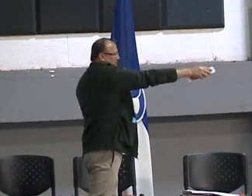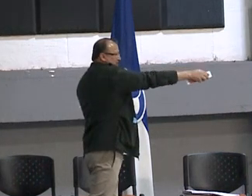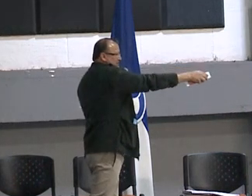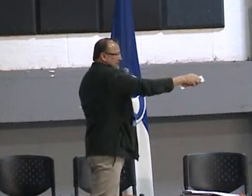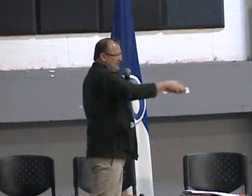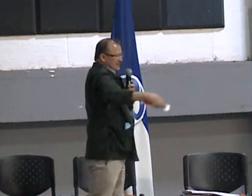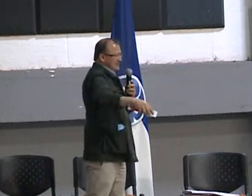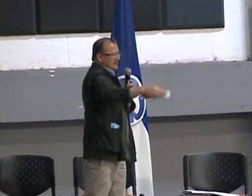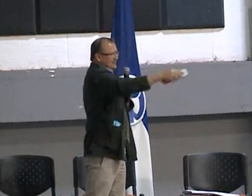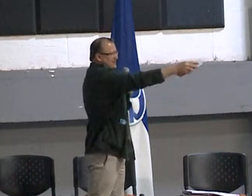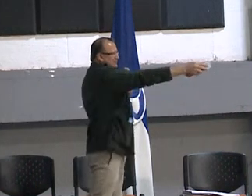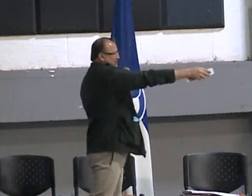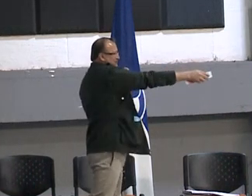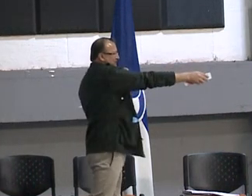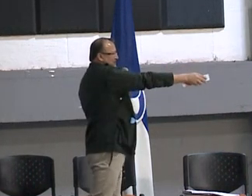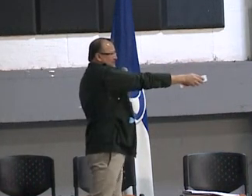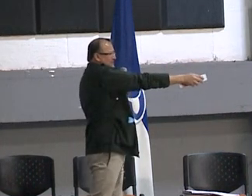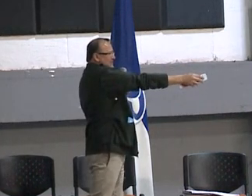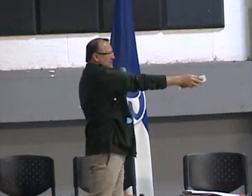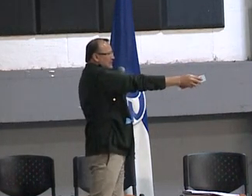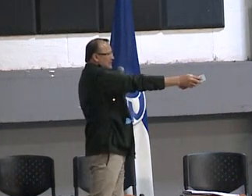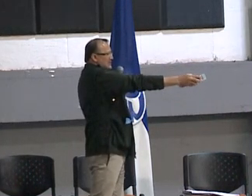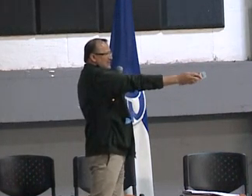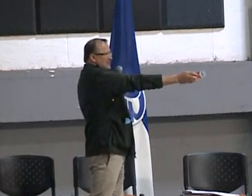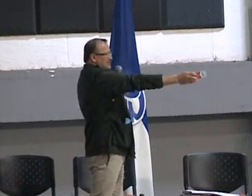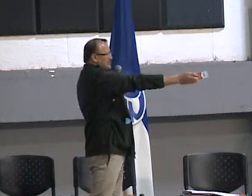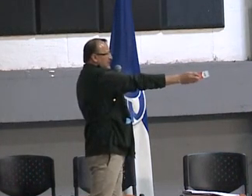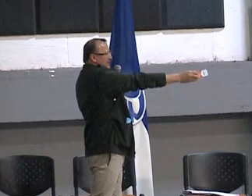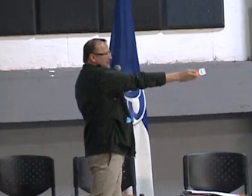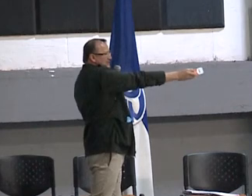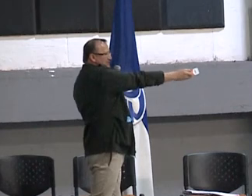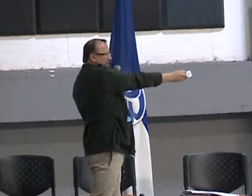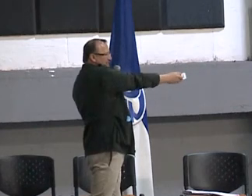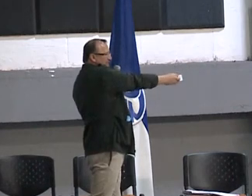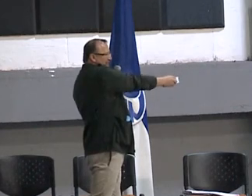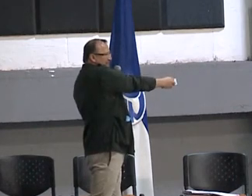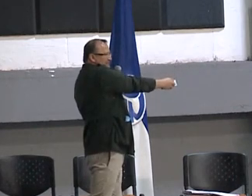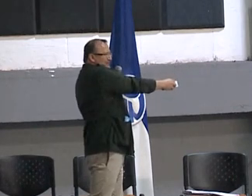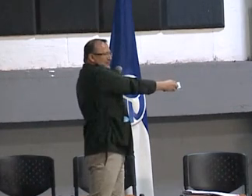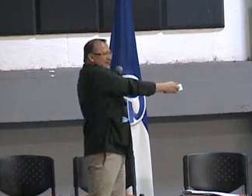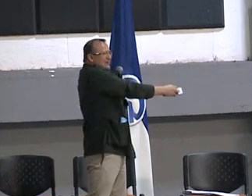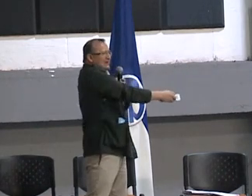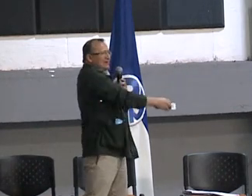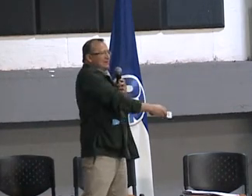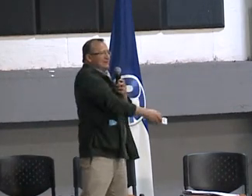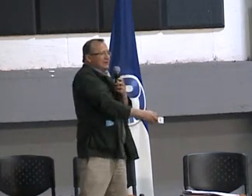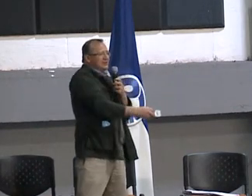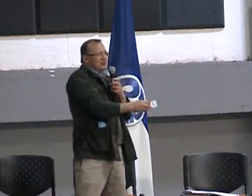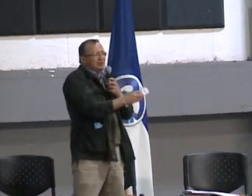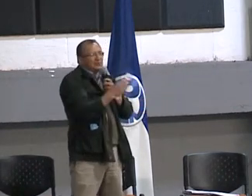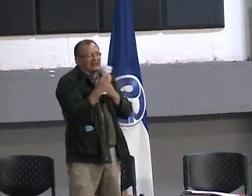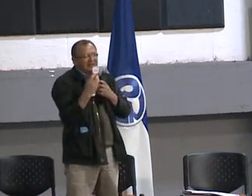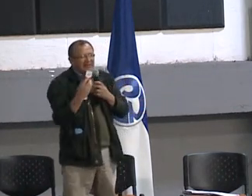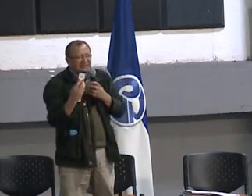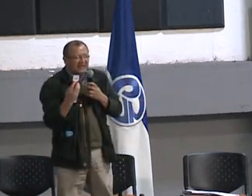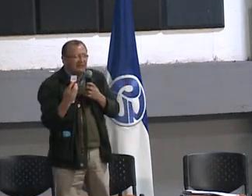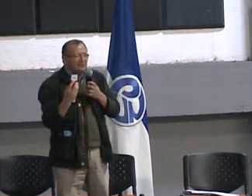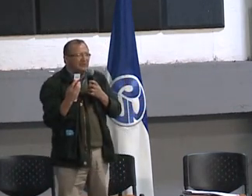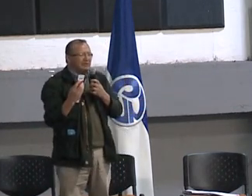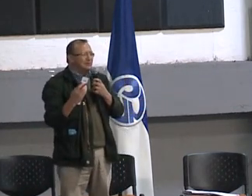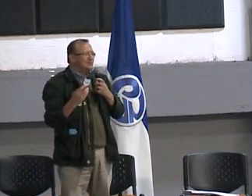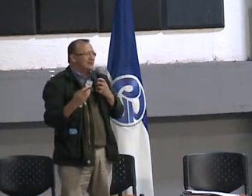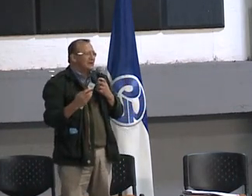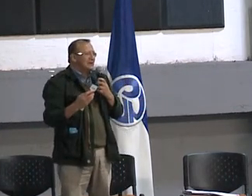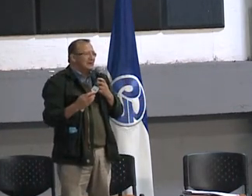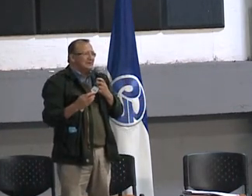por este es decir por este lado les agradecemos que hagan las filas ya hacia acá y solo pueden retirar